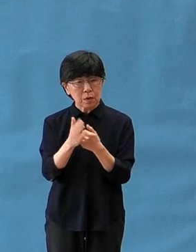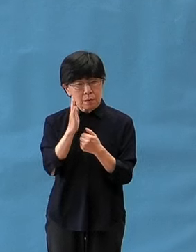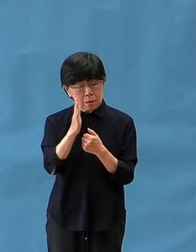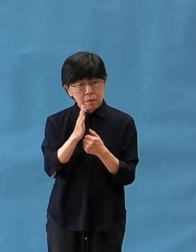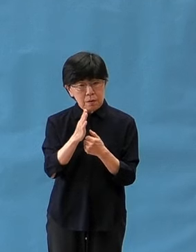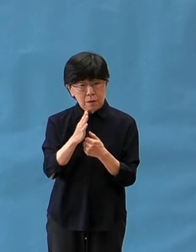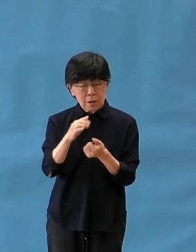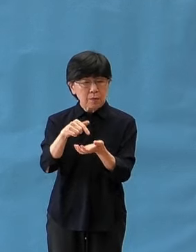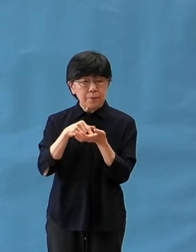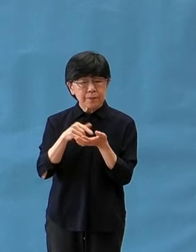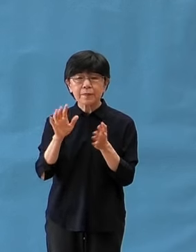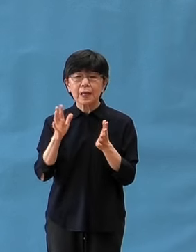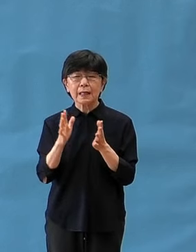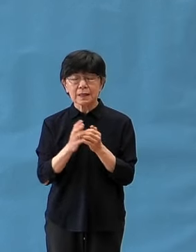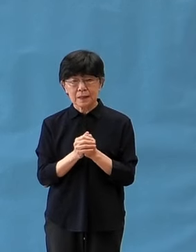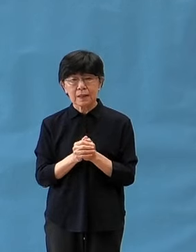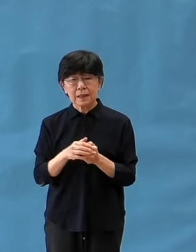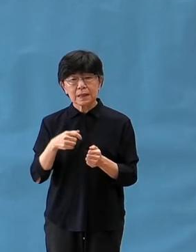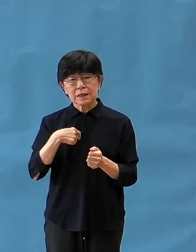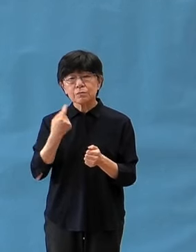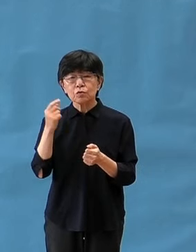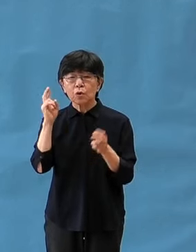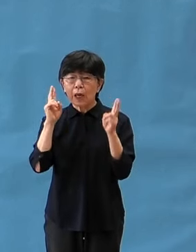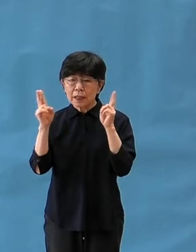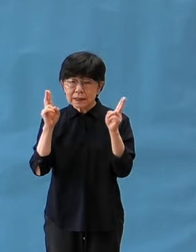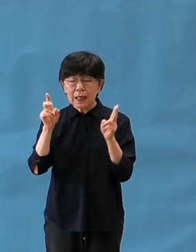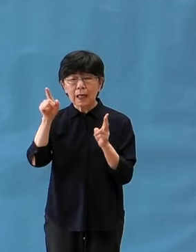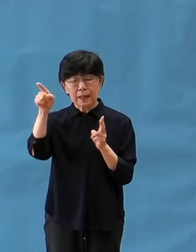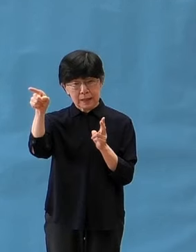まり、自分の会社の中で、この、